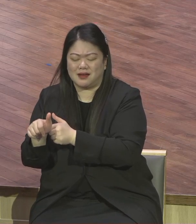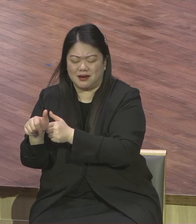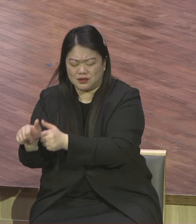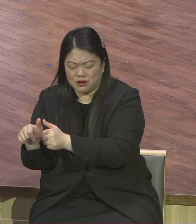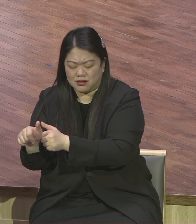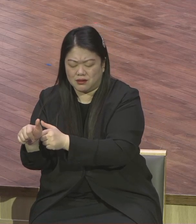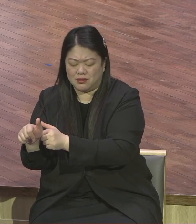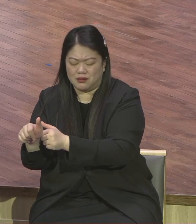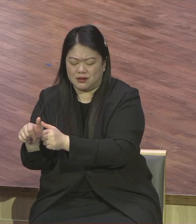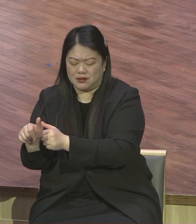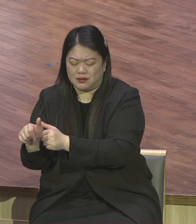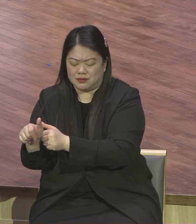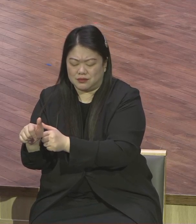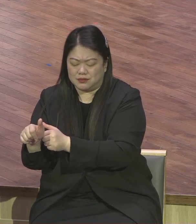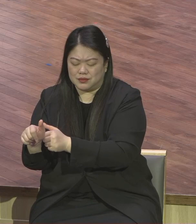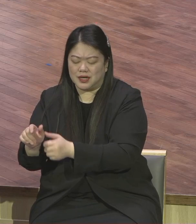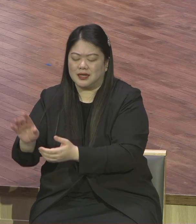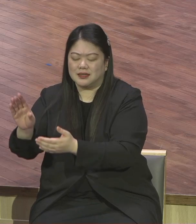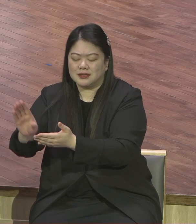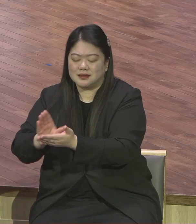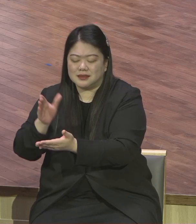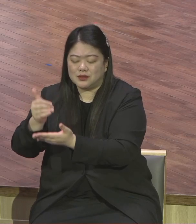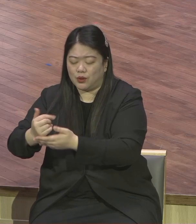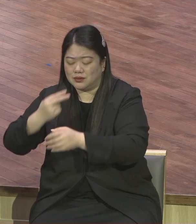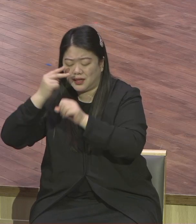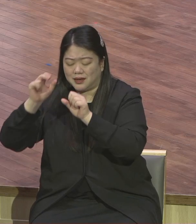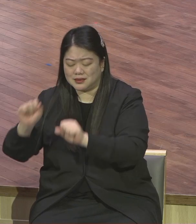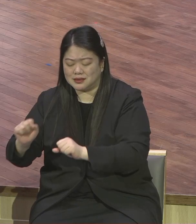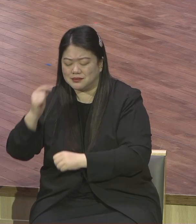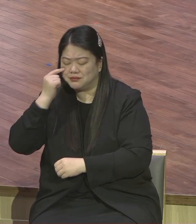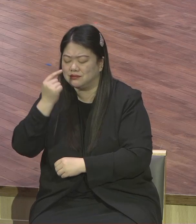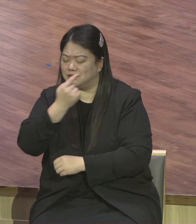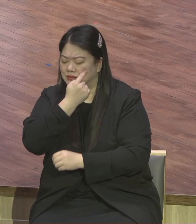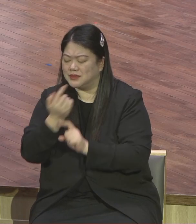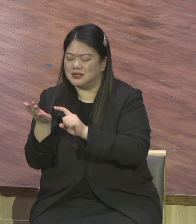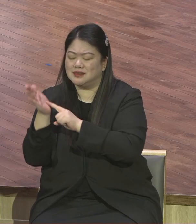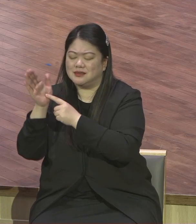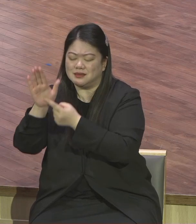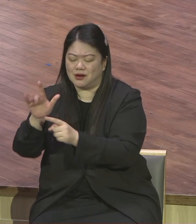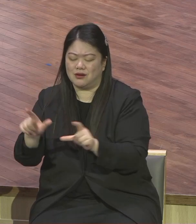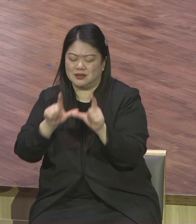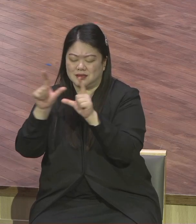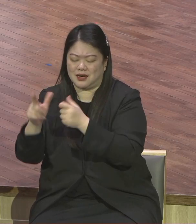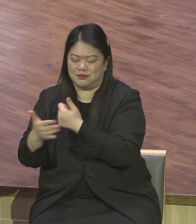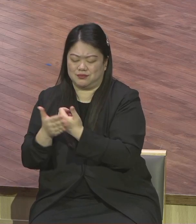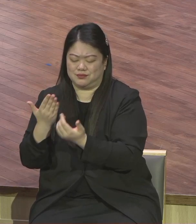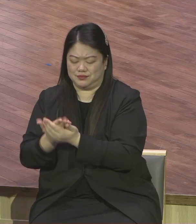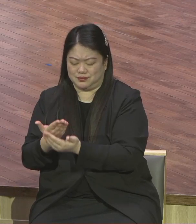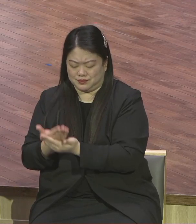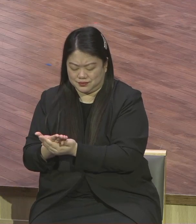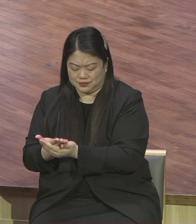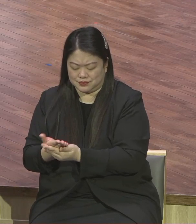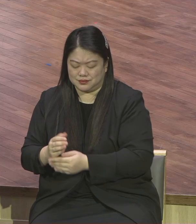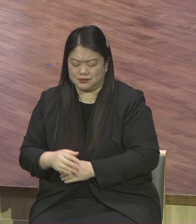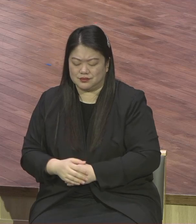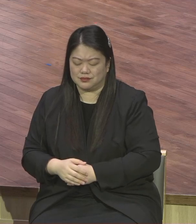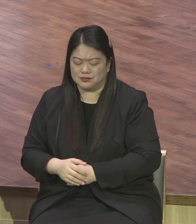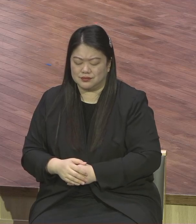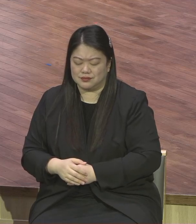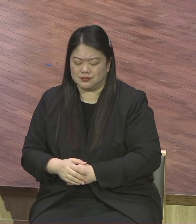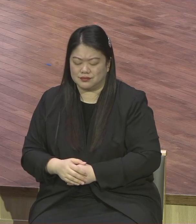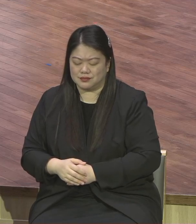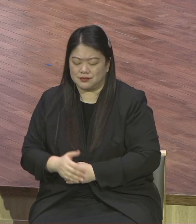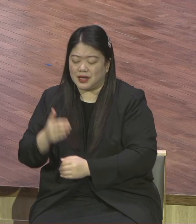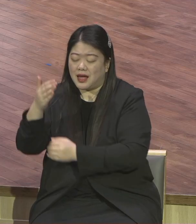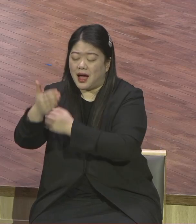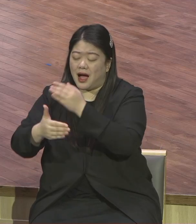많은 사람들 앞에 그리스도의 살아계심을 증거하는 증인의 삶을 살게 하여 주옵소서. 하나님 앞에 섰을 때에